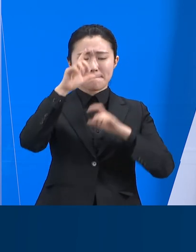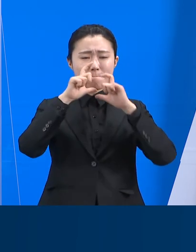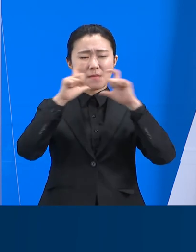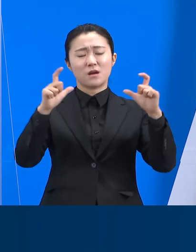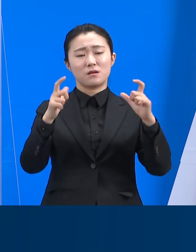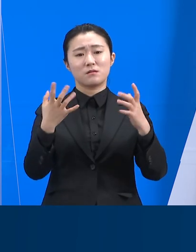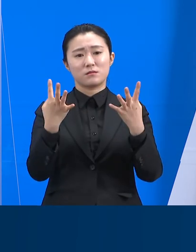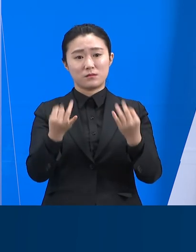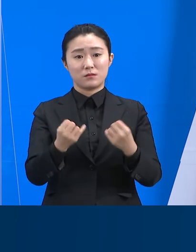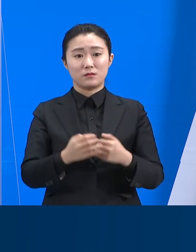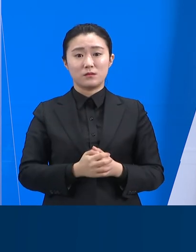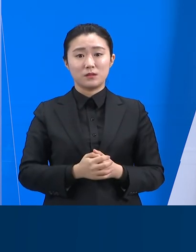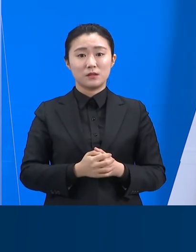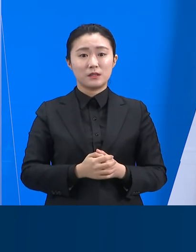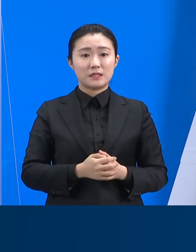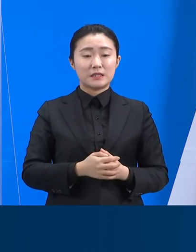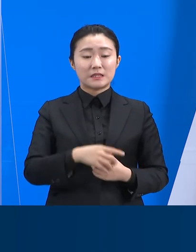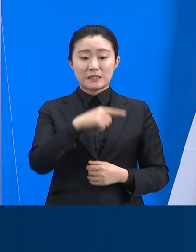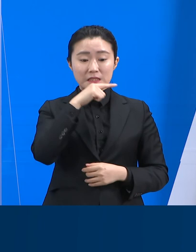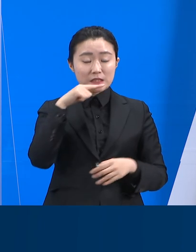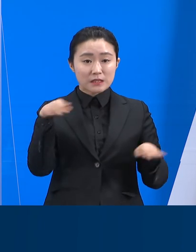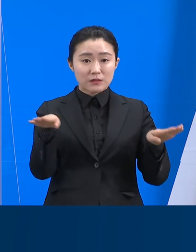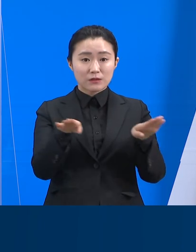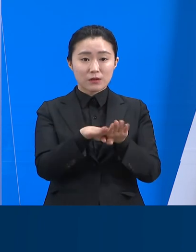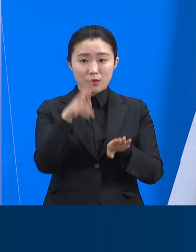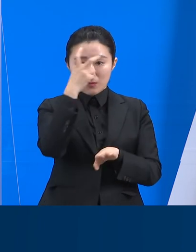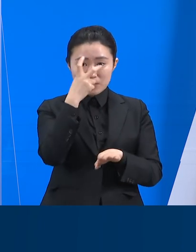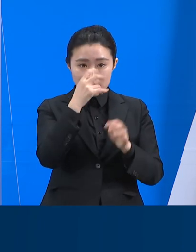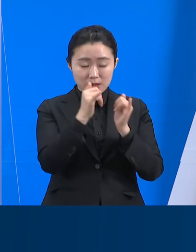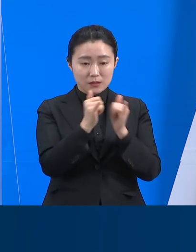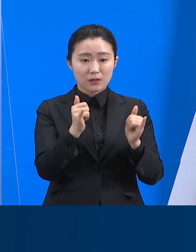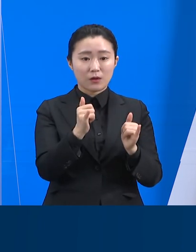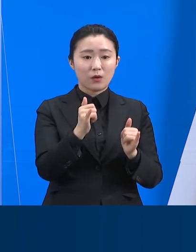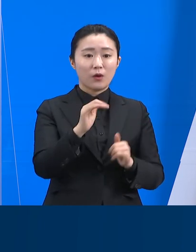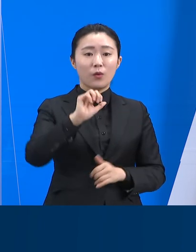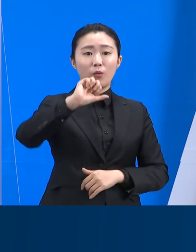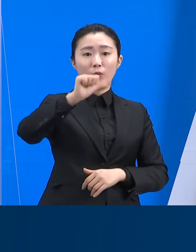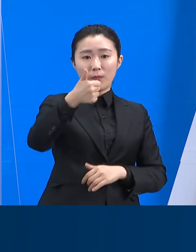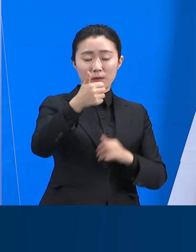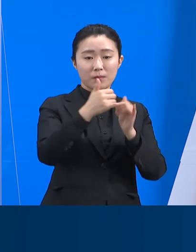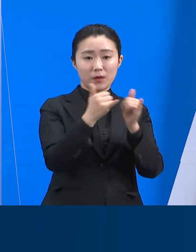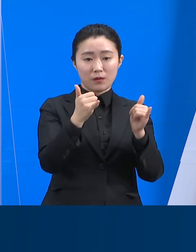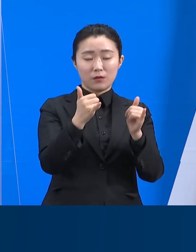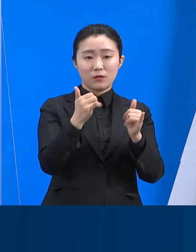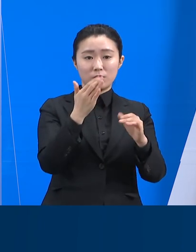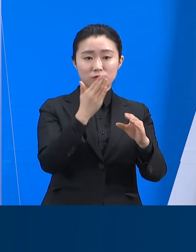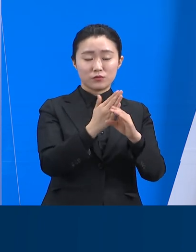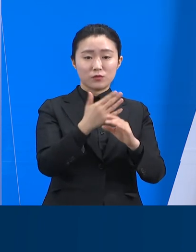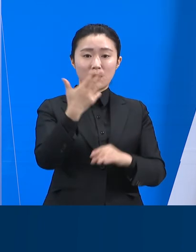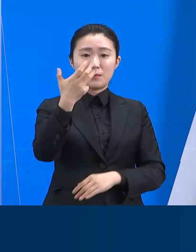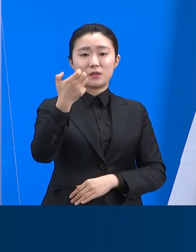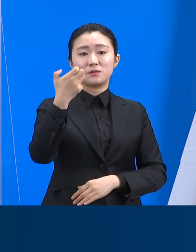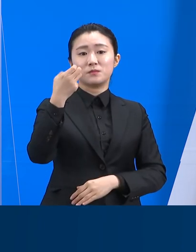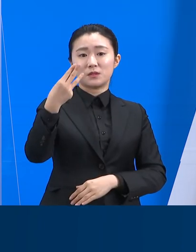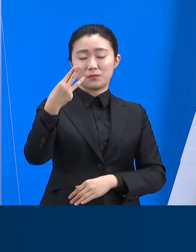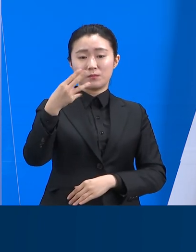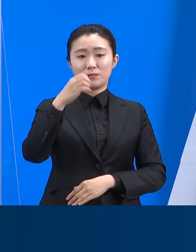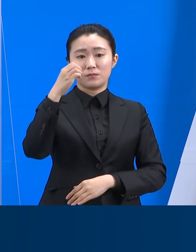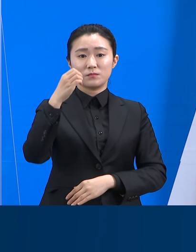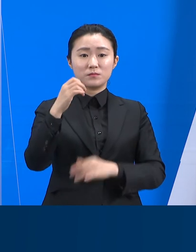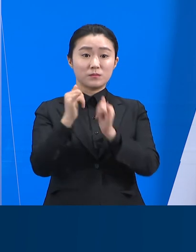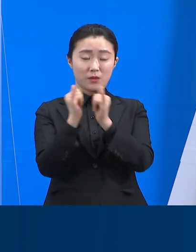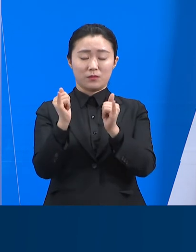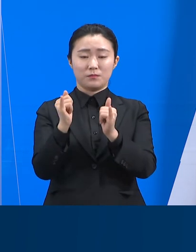28일 일요일 검사자 509명 중 88명이 양성 판정을 받아 17.3%의 높은